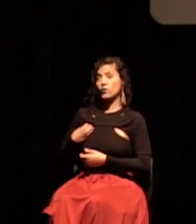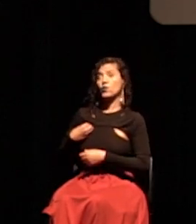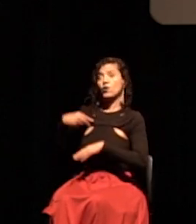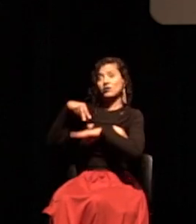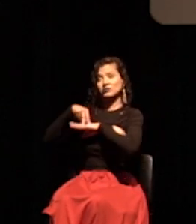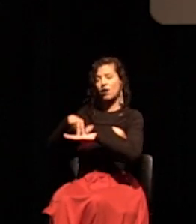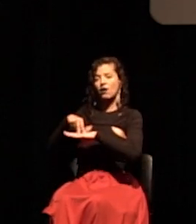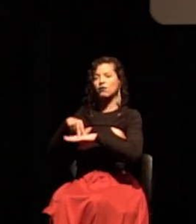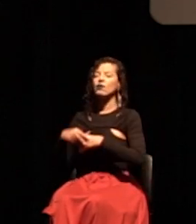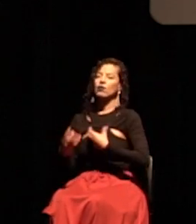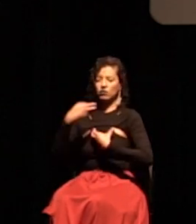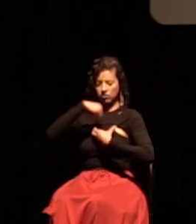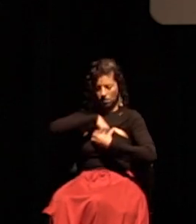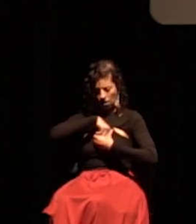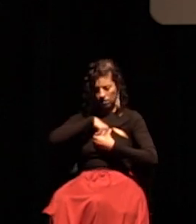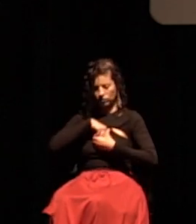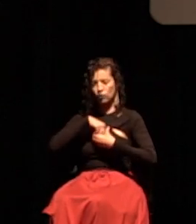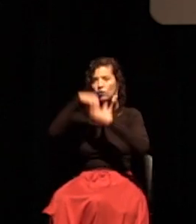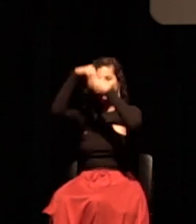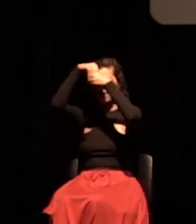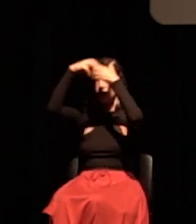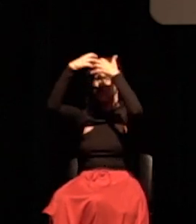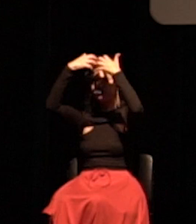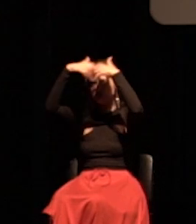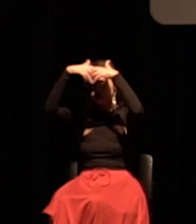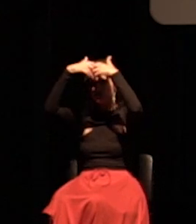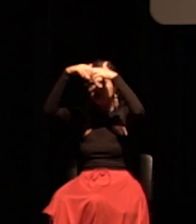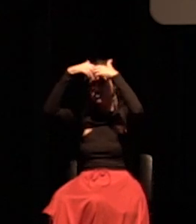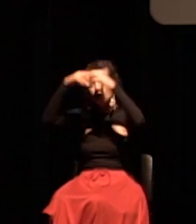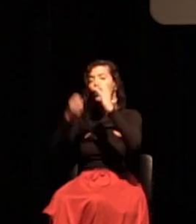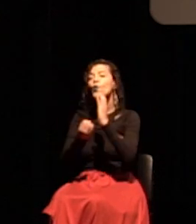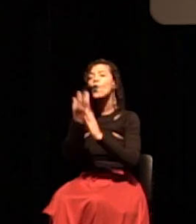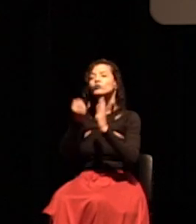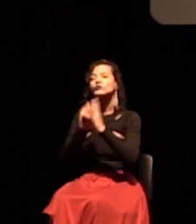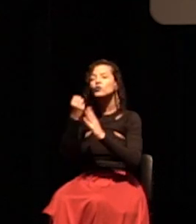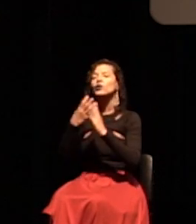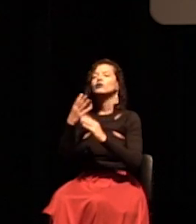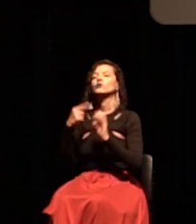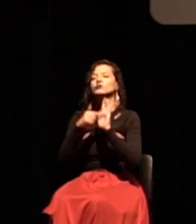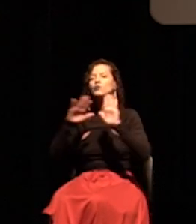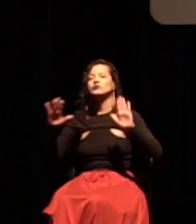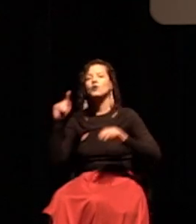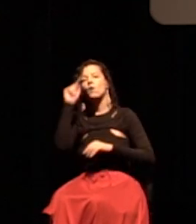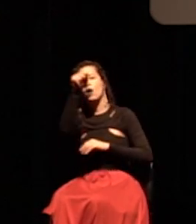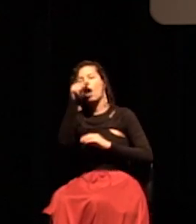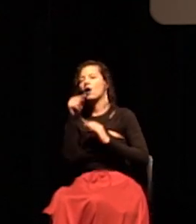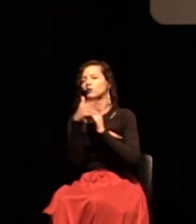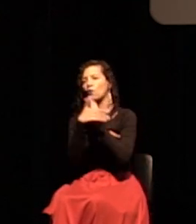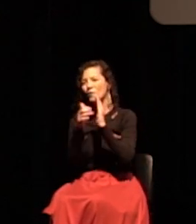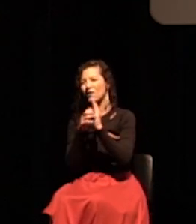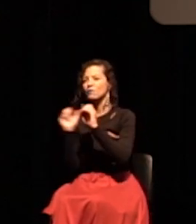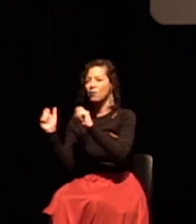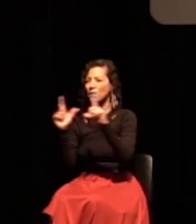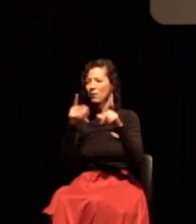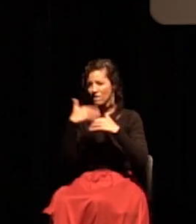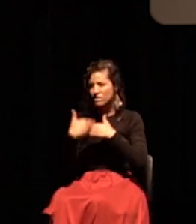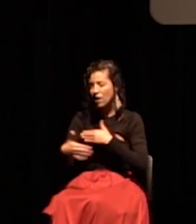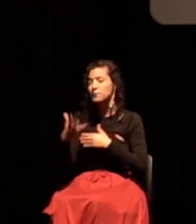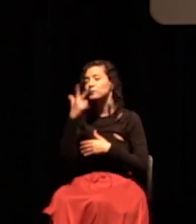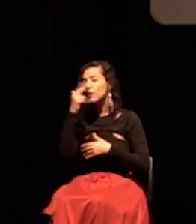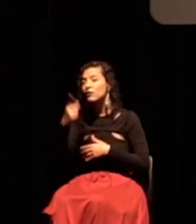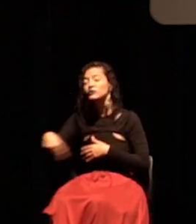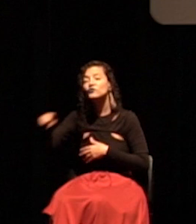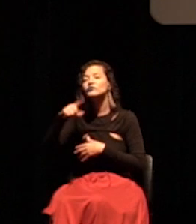internamente elaborando, construindo a exposição que vai ocorrer no Tomi, eu acho que vocês me deram aqui